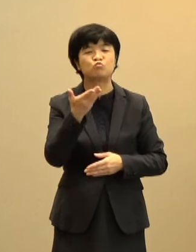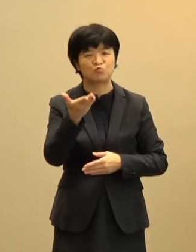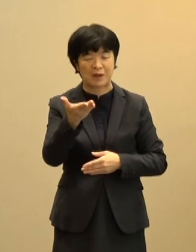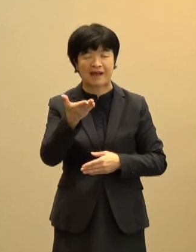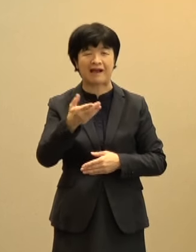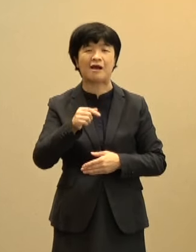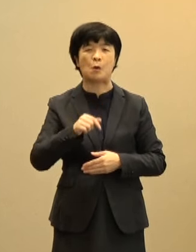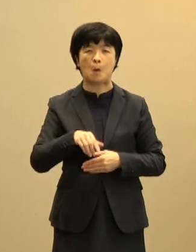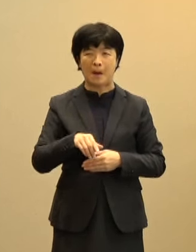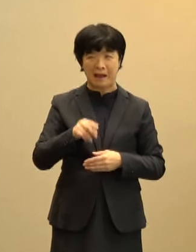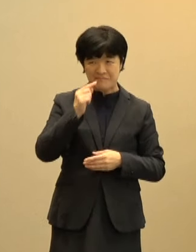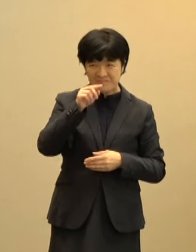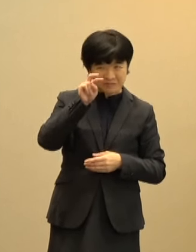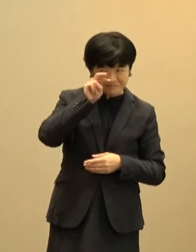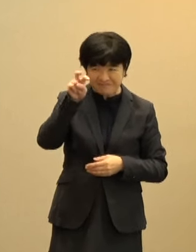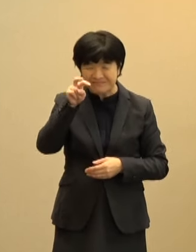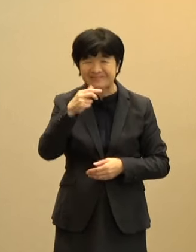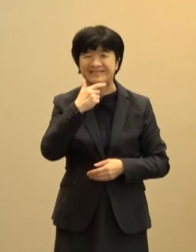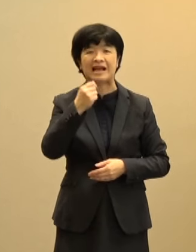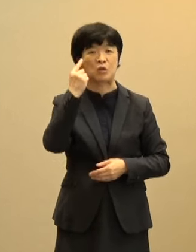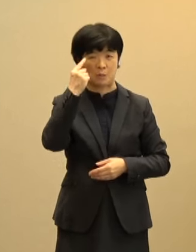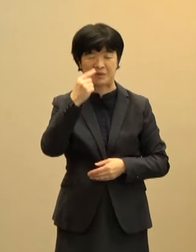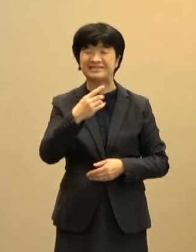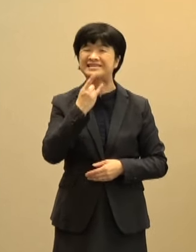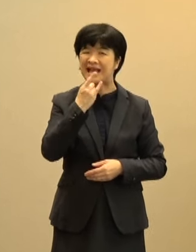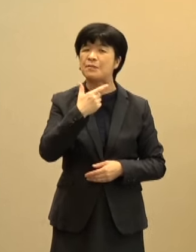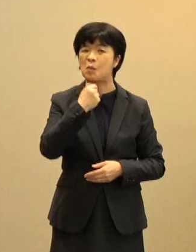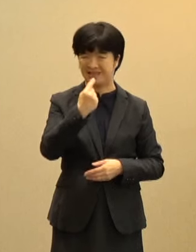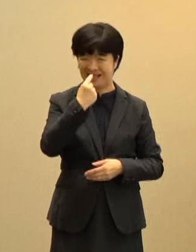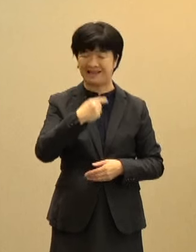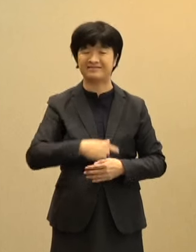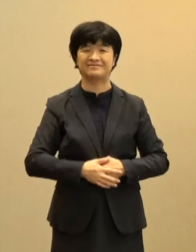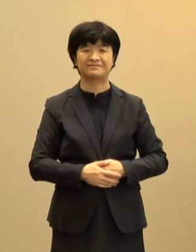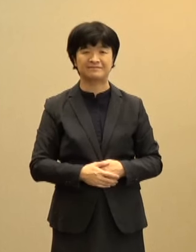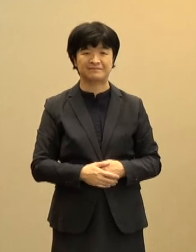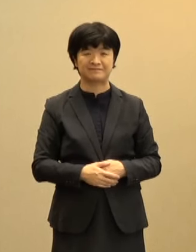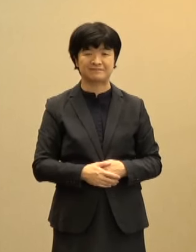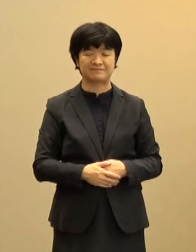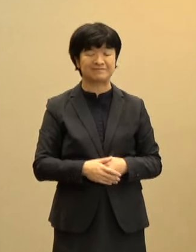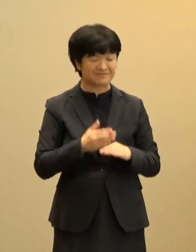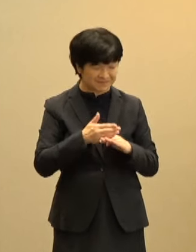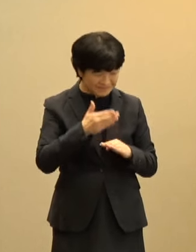のあたりはですね、しっかり注視をさせていただきたいし、期待もしたいというふうに思います。